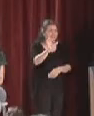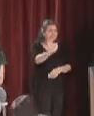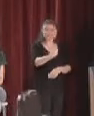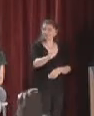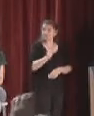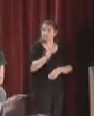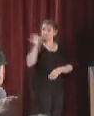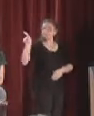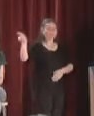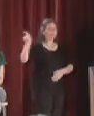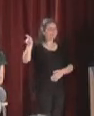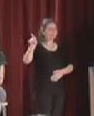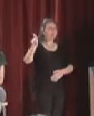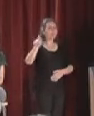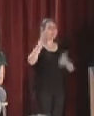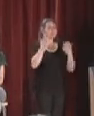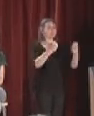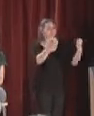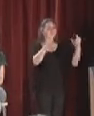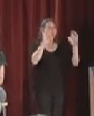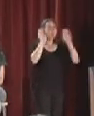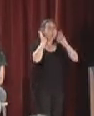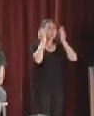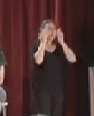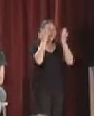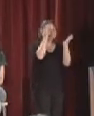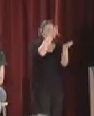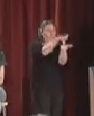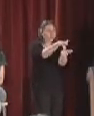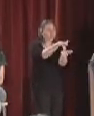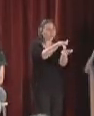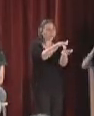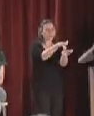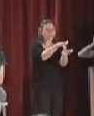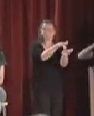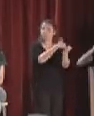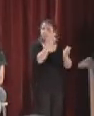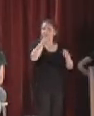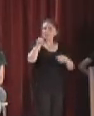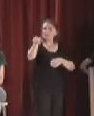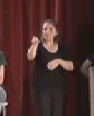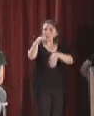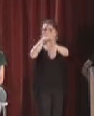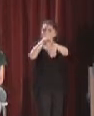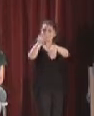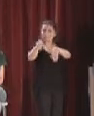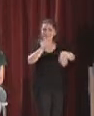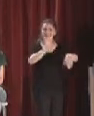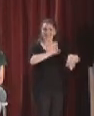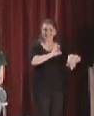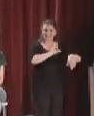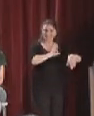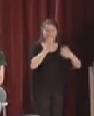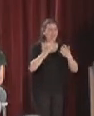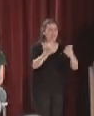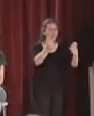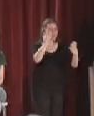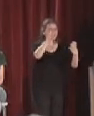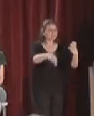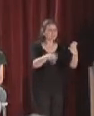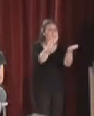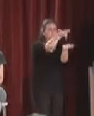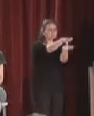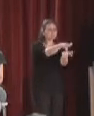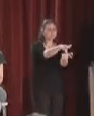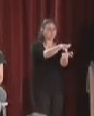chegue ao Congreso. E teñamos dúas representantes máis, porque esperamos que Luís da Porta no Senado chegue tamén para estar aí